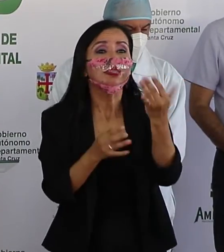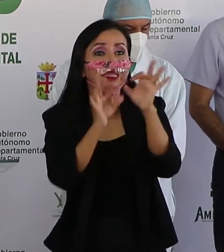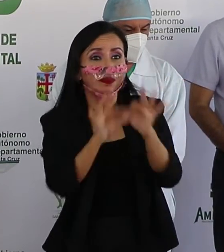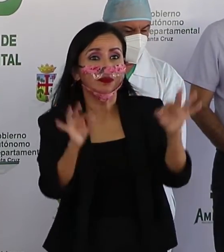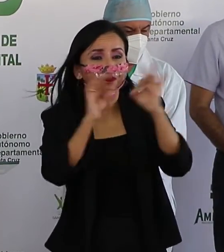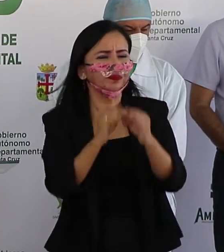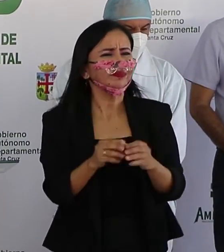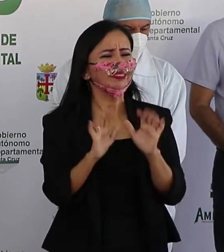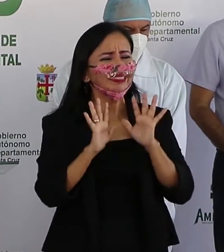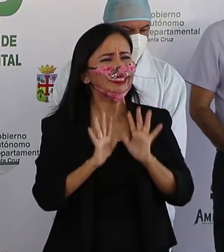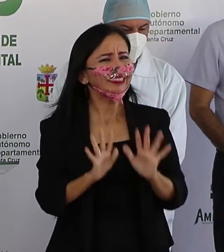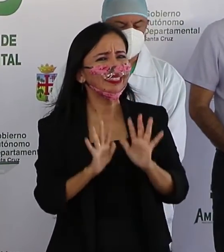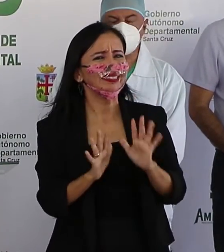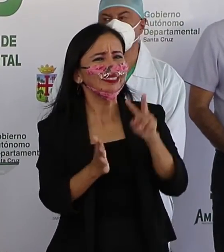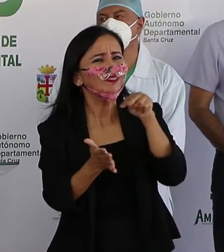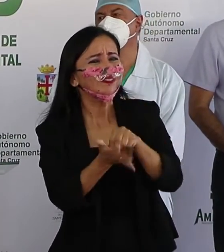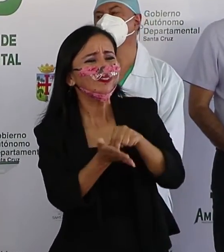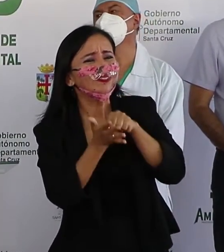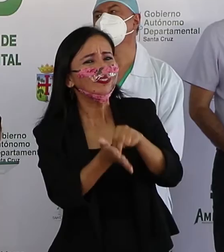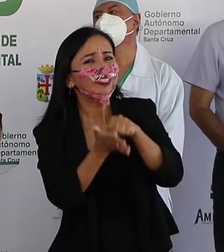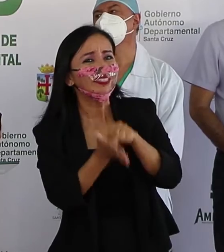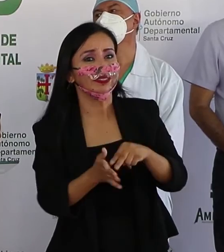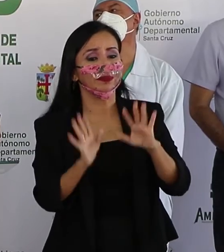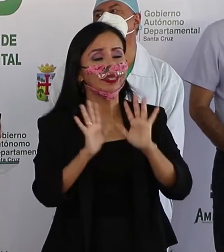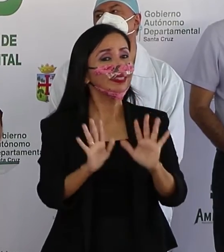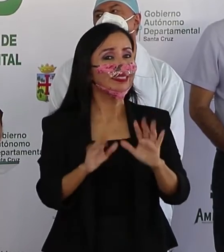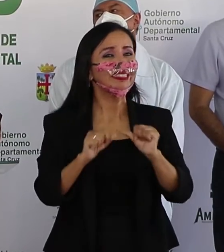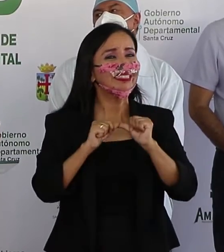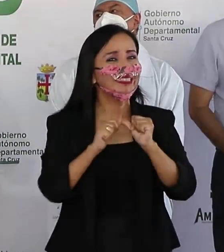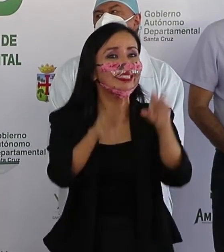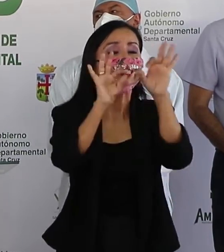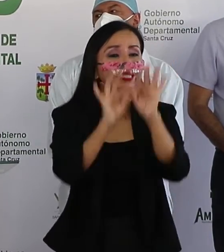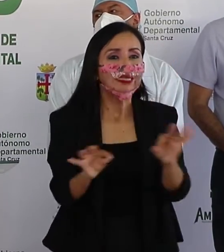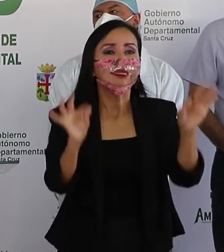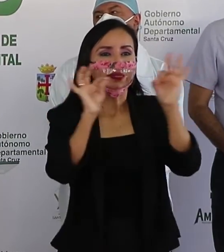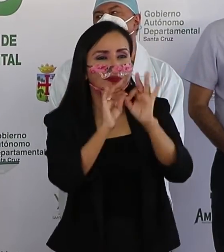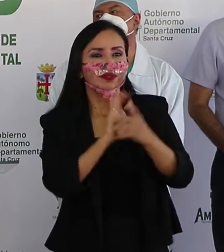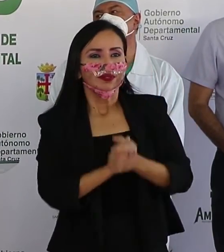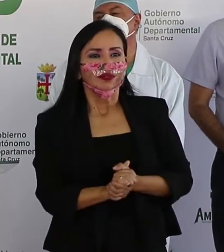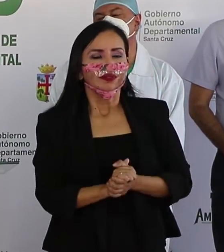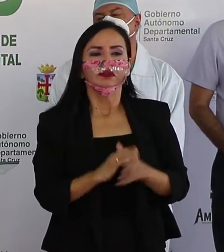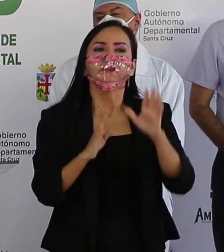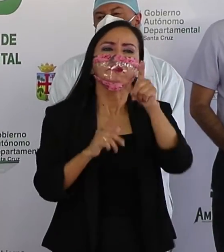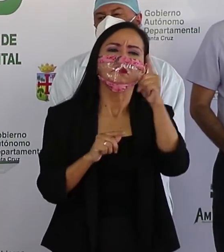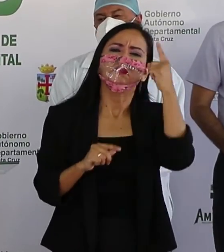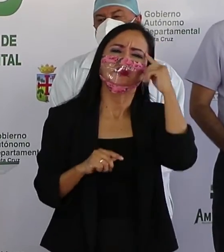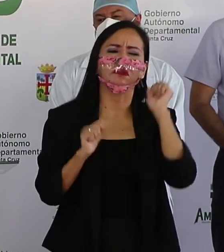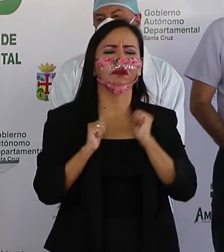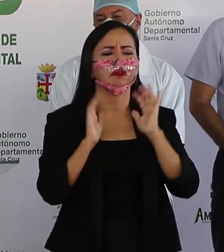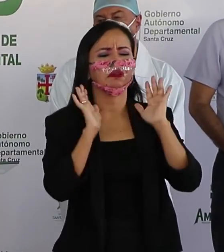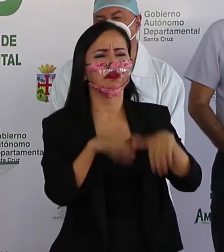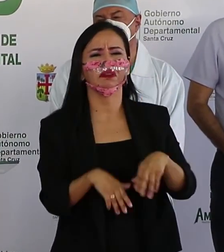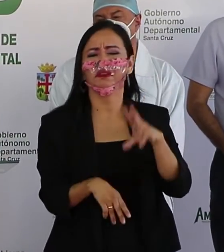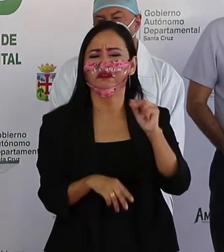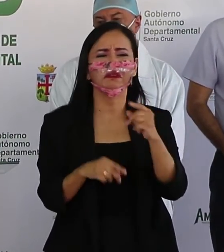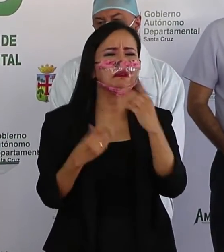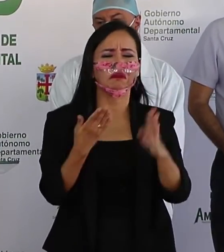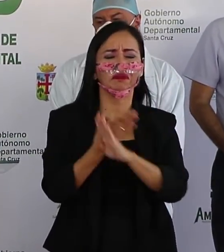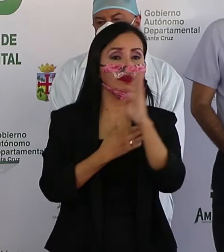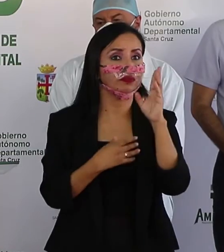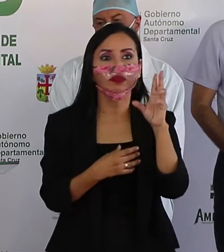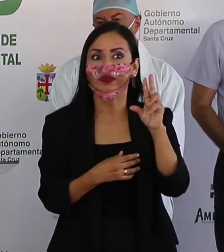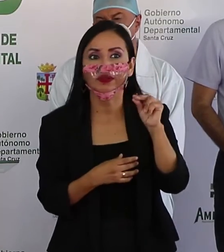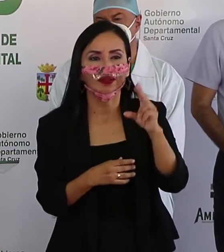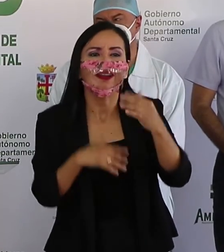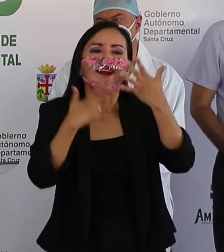Por eso es clave que no aflojemos. Por eso es importante que no nos relajemos. Que si bien es